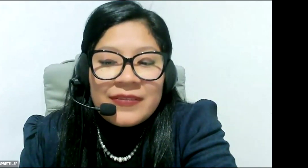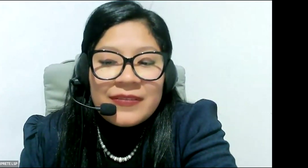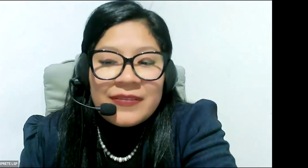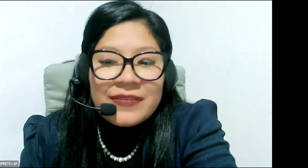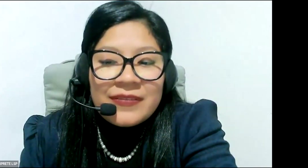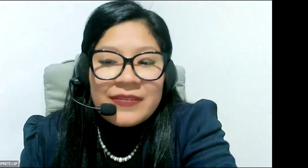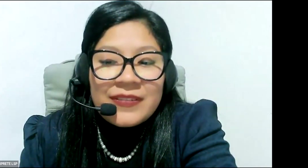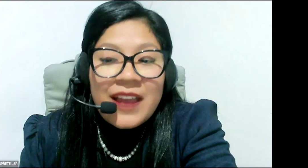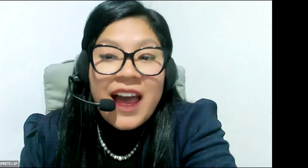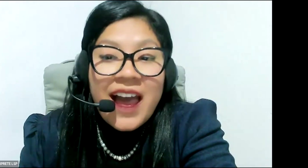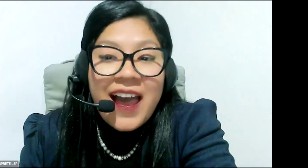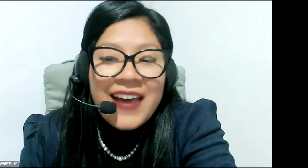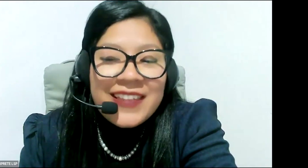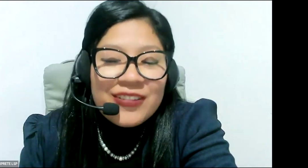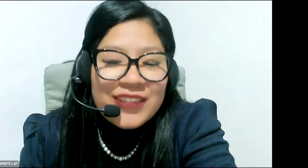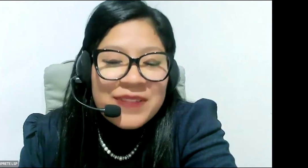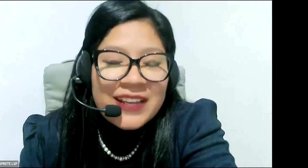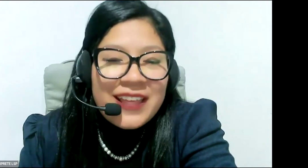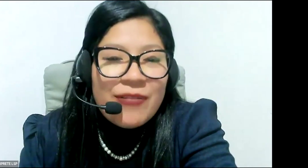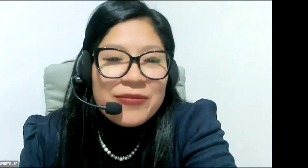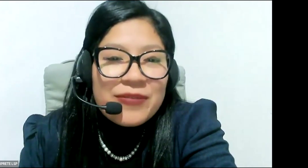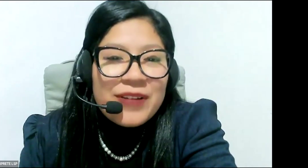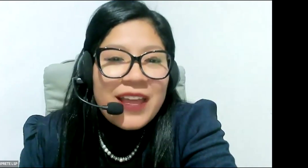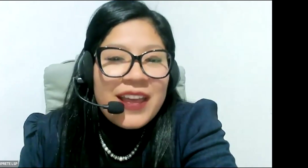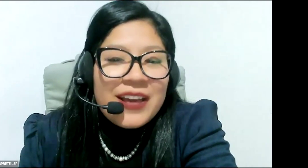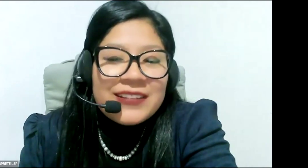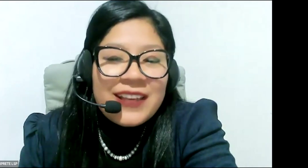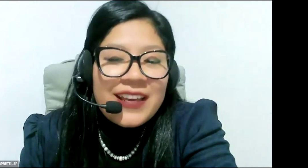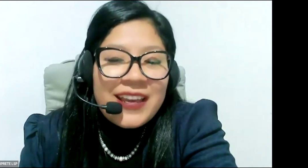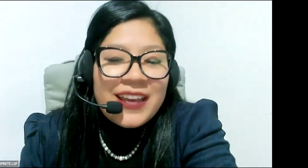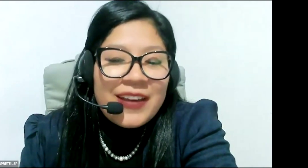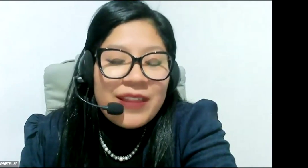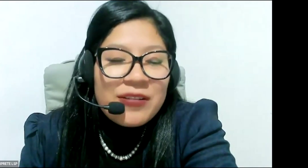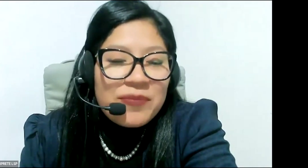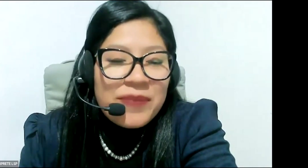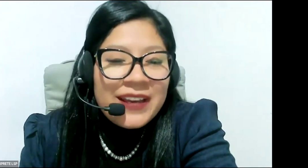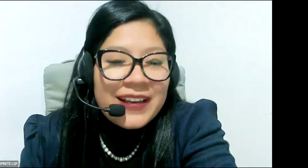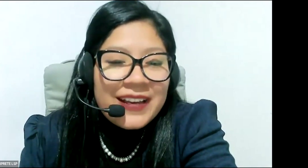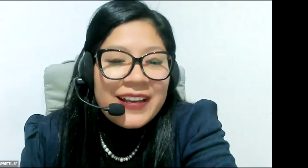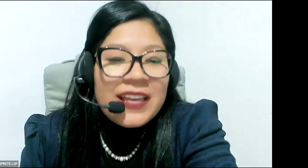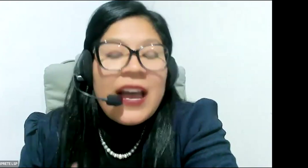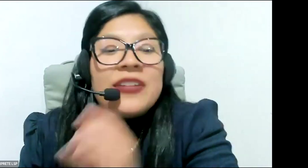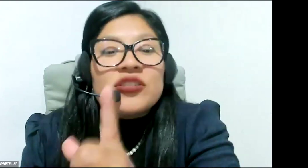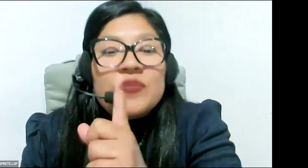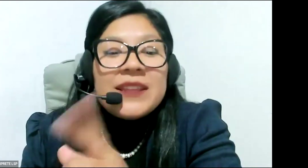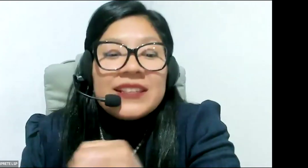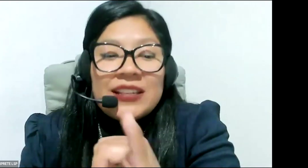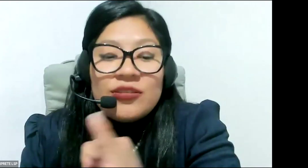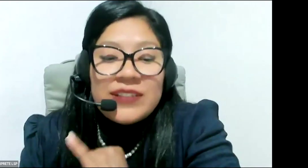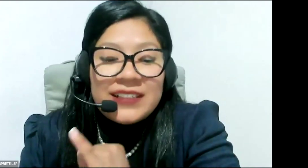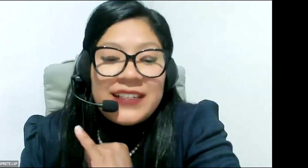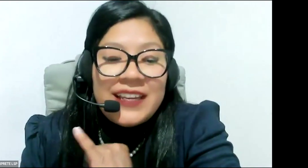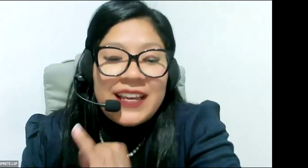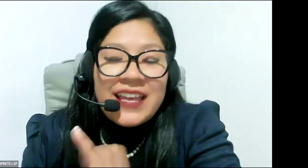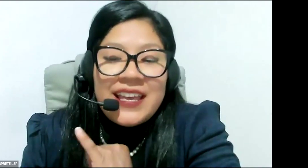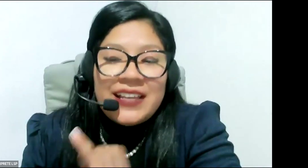cariño ah Ajá De dónde es mi querida este Guadalupe Ah no te olvides